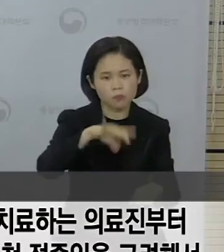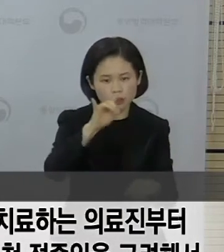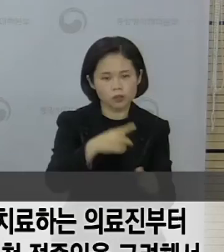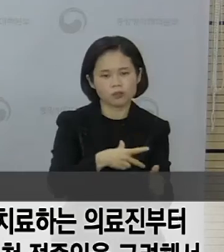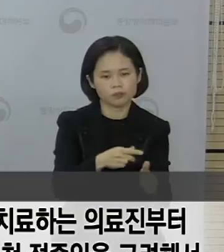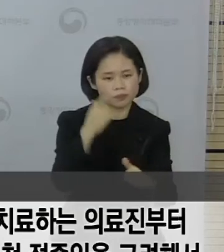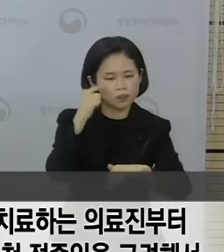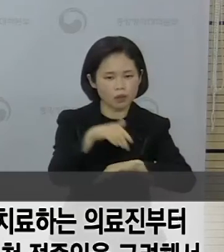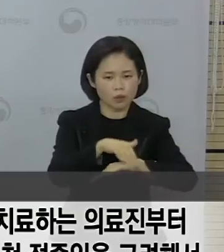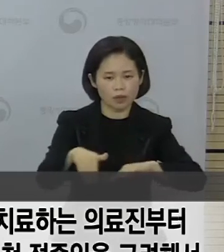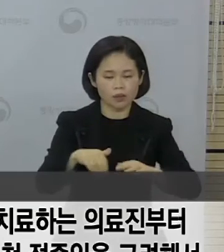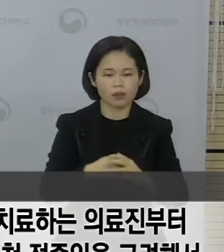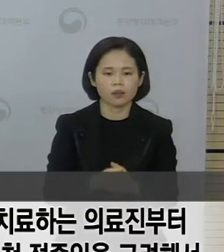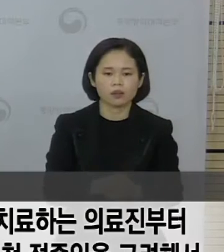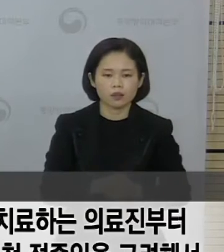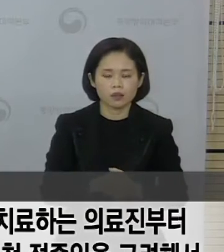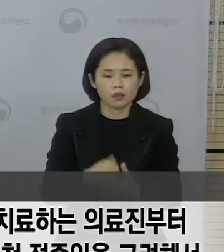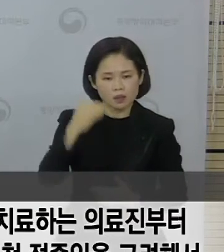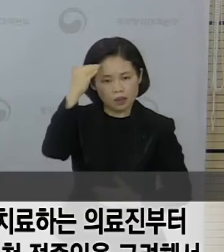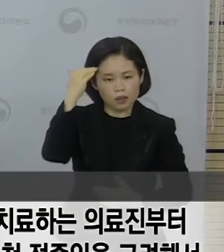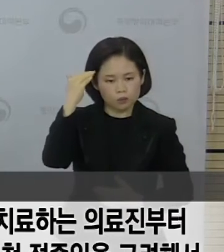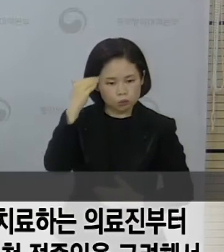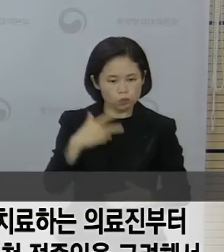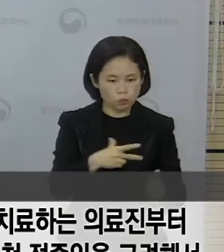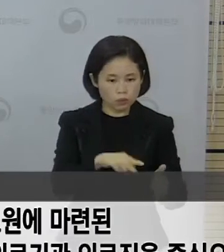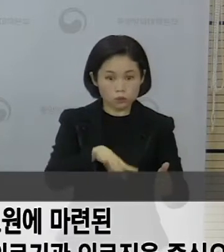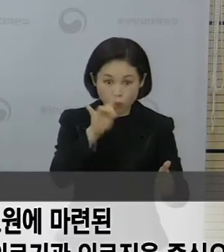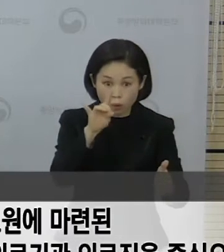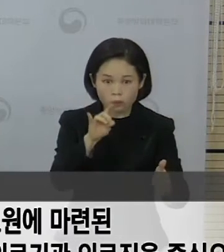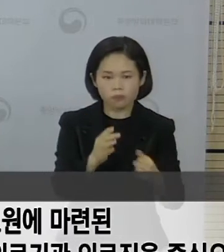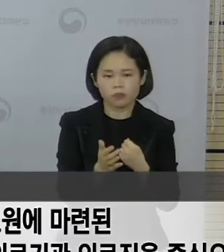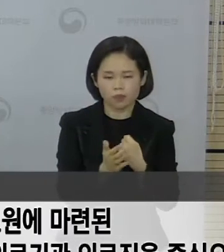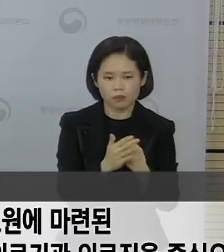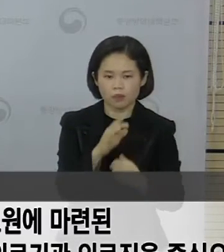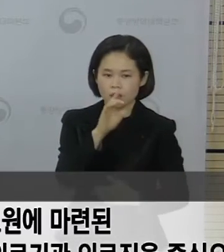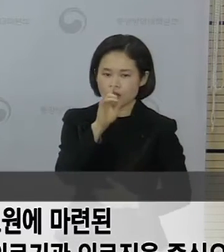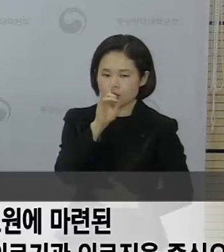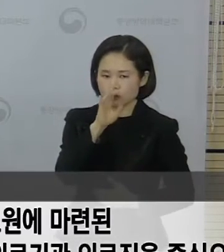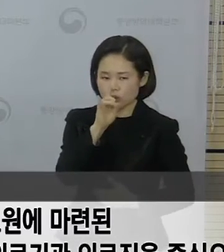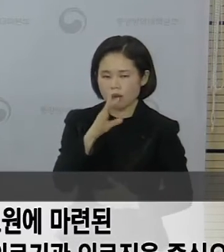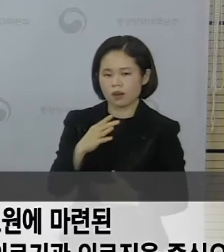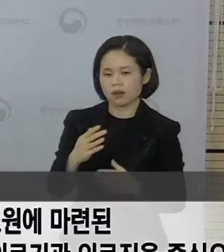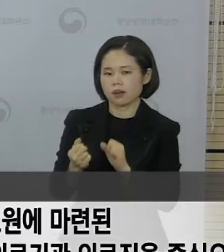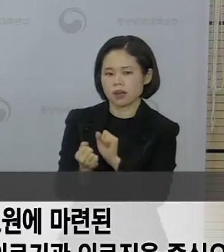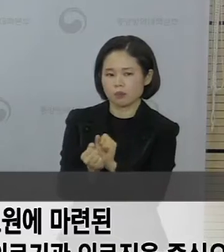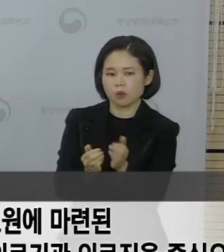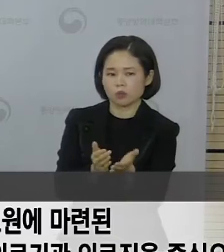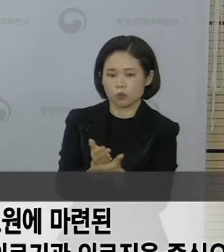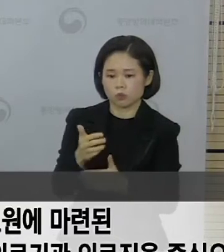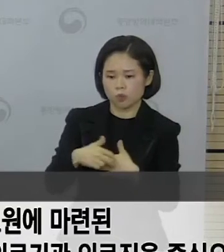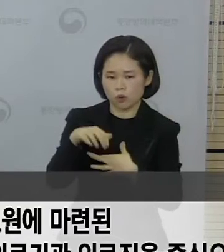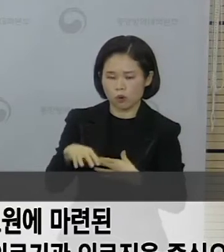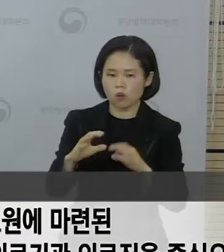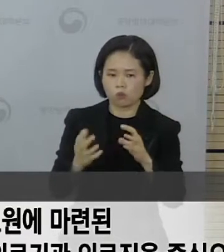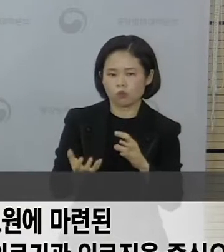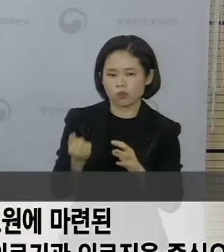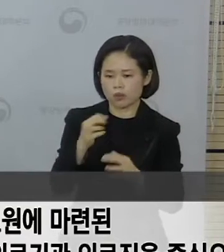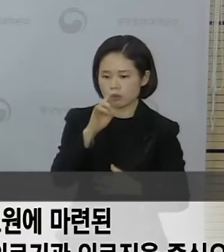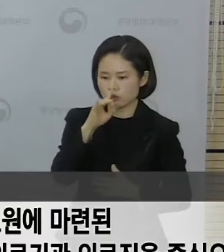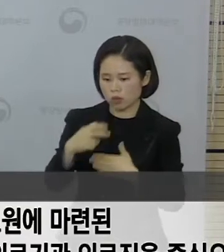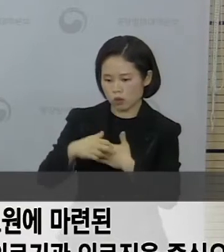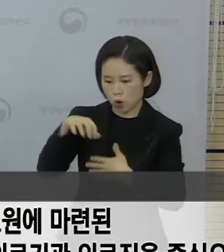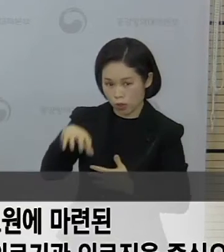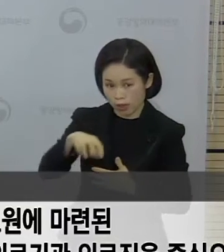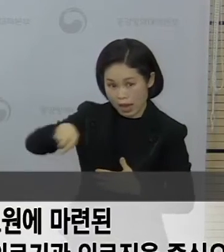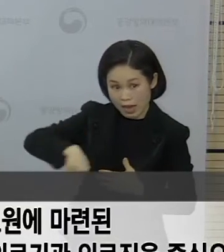배입니다 국내 첫 접종 임을 고려해서 중앙 감염병 전문 병원인 국립중앙의료원 에 마련된